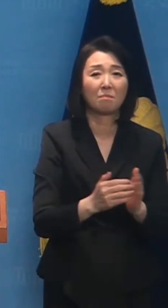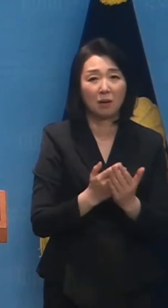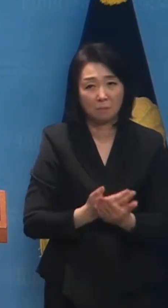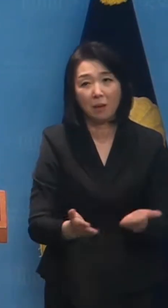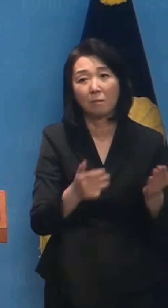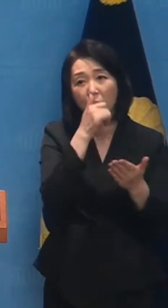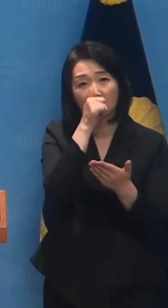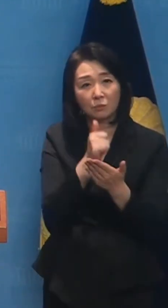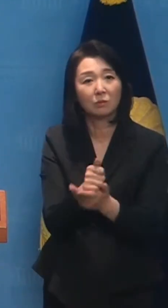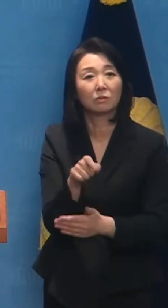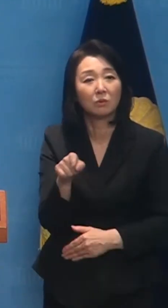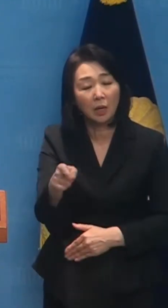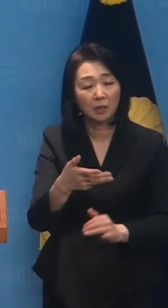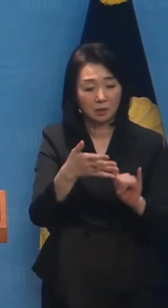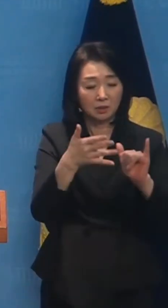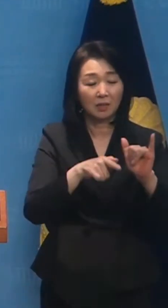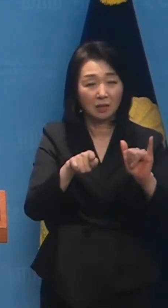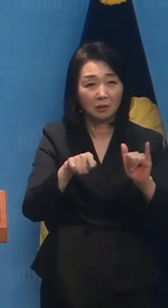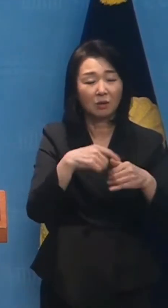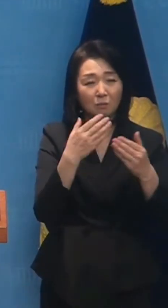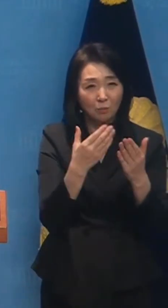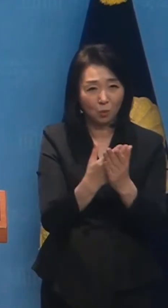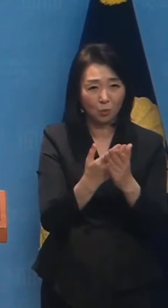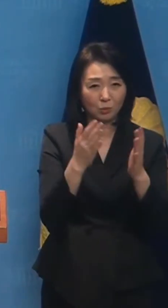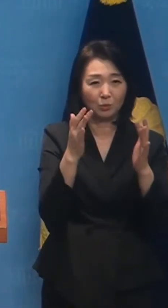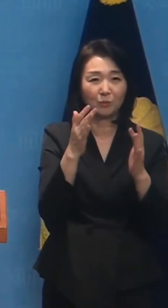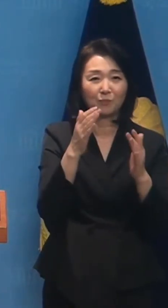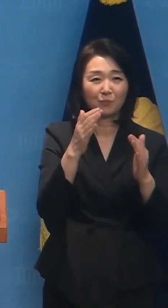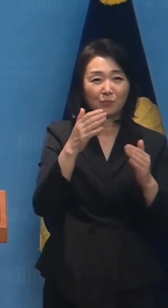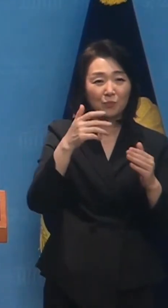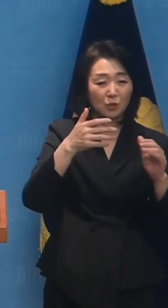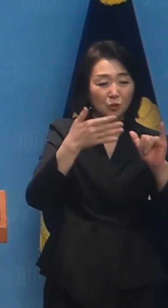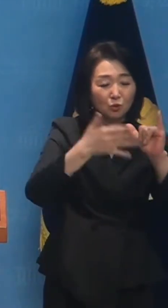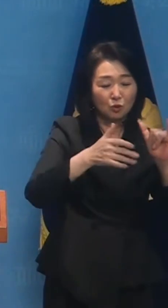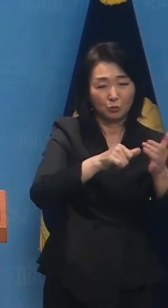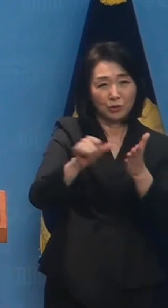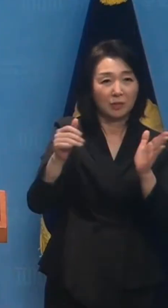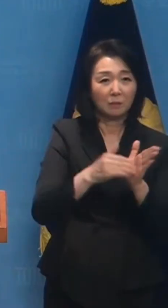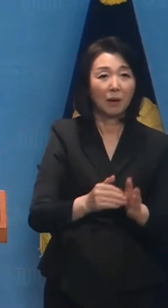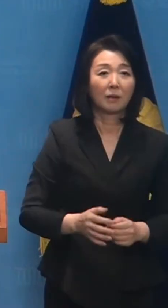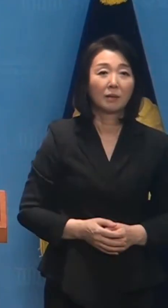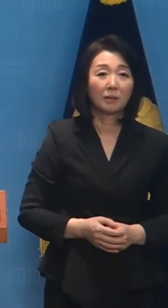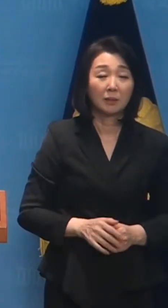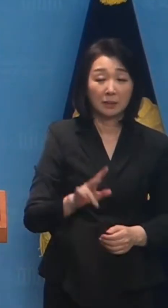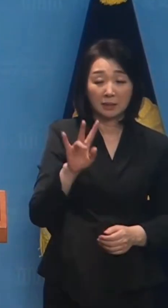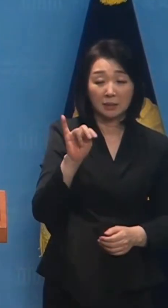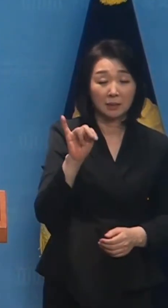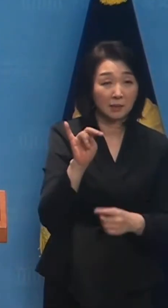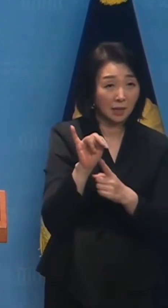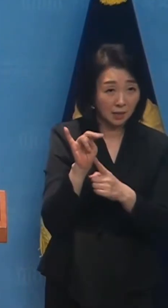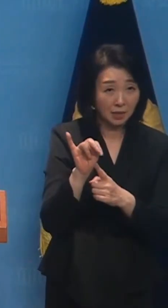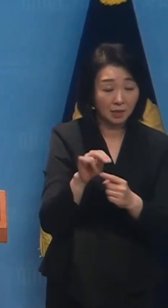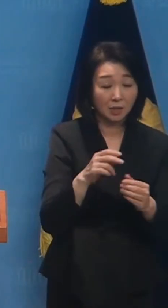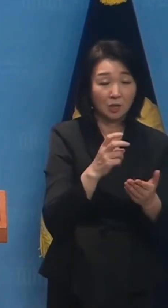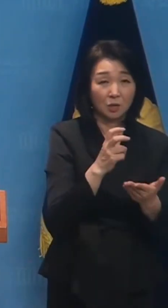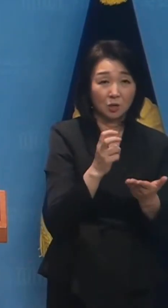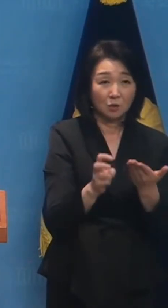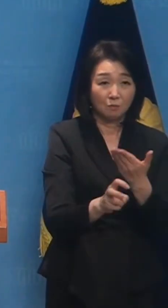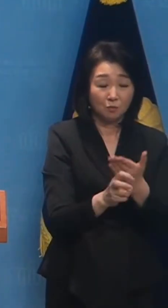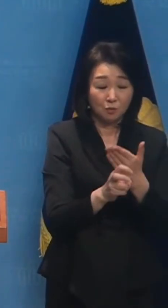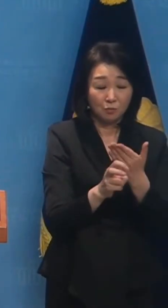배포한 혐의로 채널 자체가 플랫폼에서 영구 삭제되었습니다. 또한 인스타그램 불법